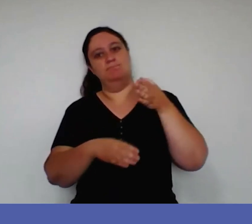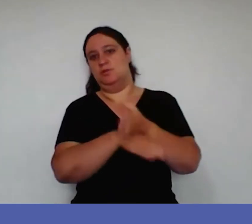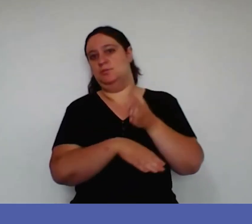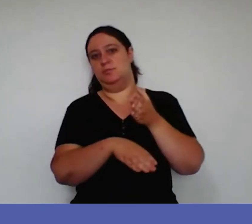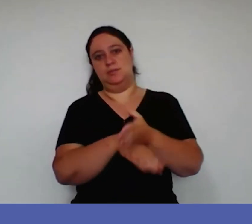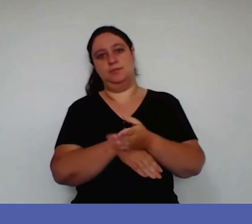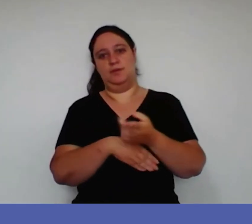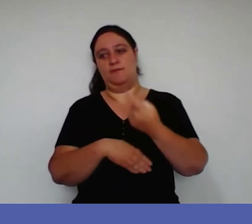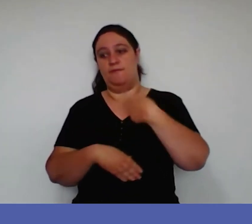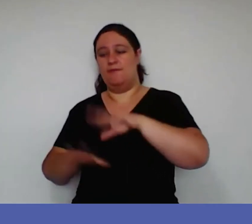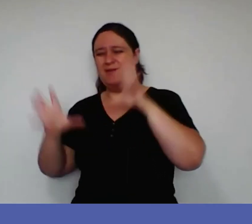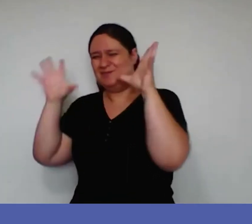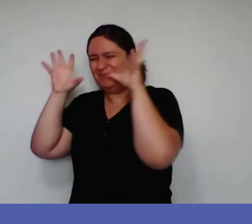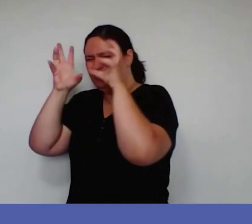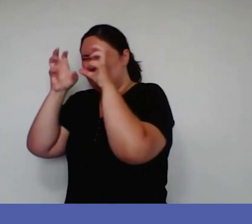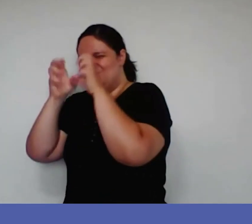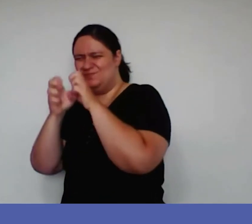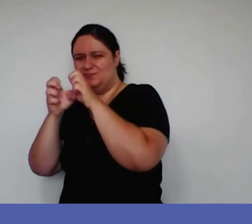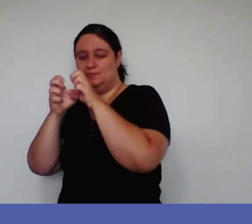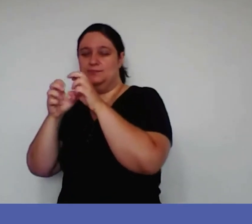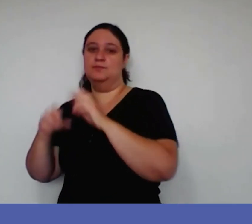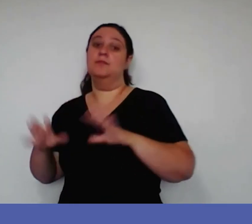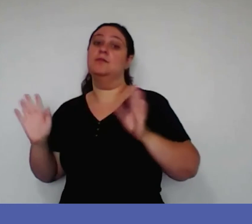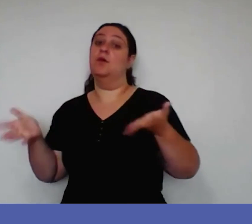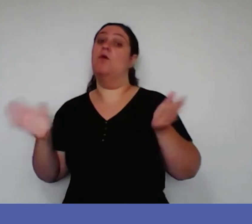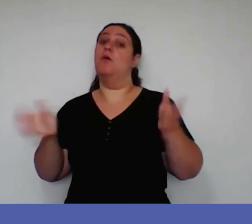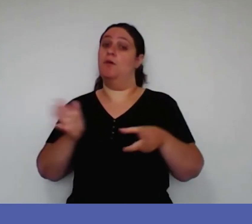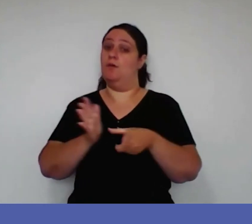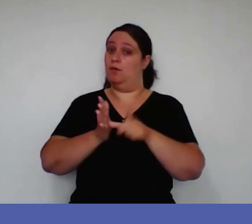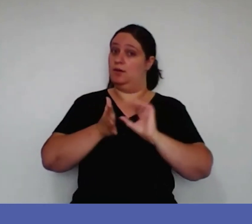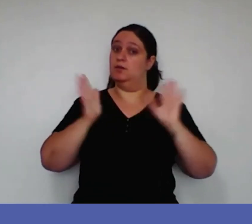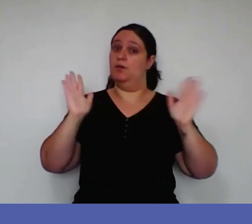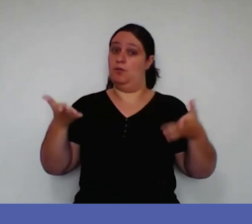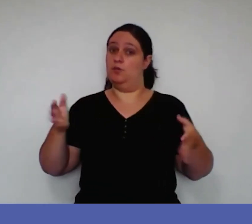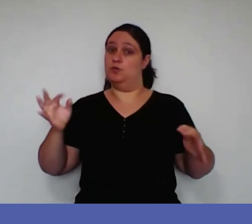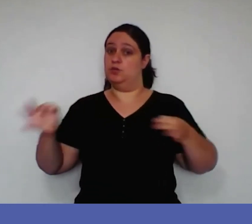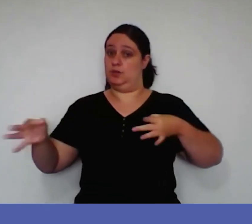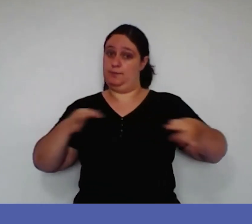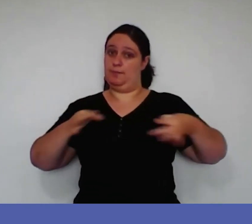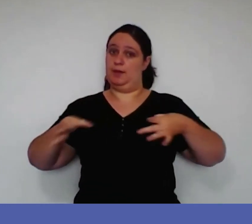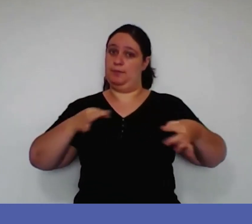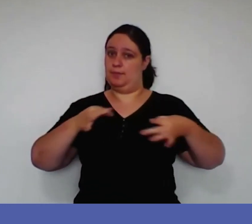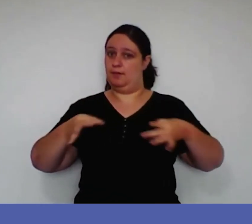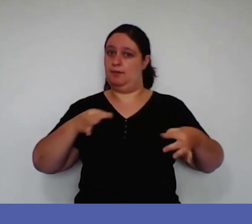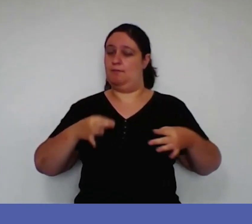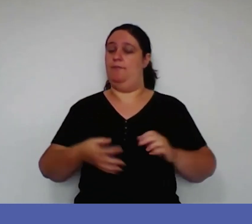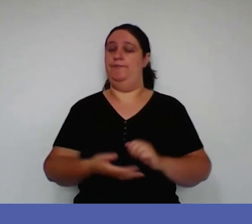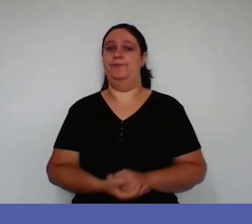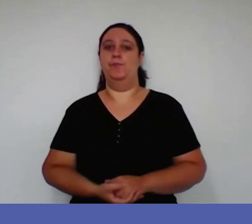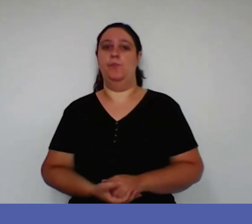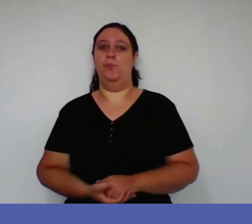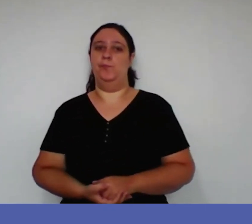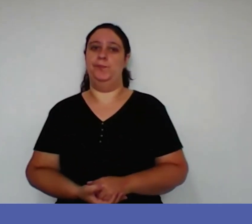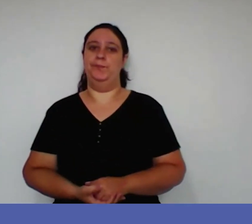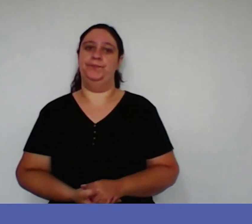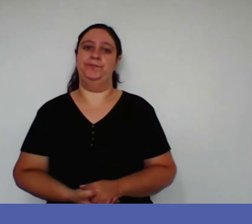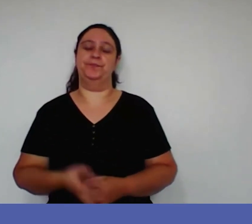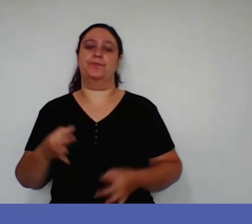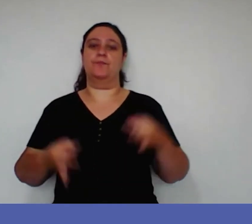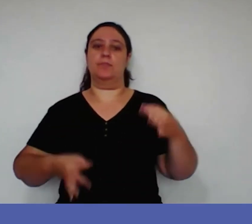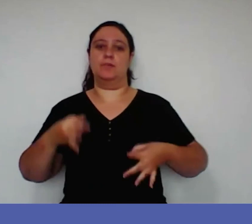irmãos, vamos nos preparar hoje. Vamos preparar hoje, né? É a justiça subjetiva e